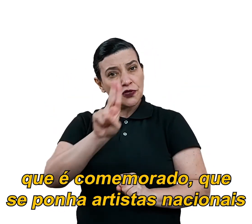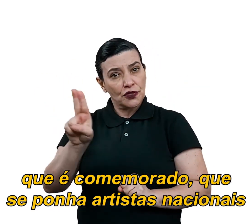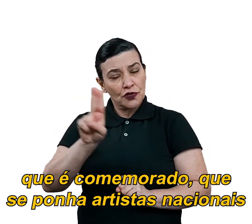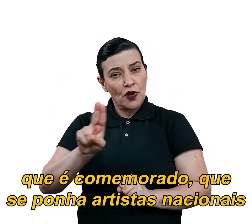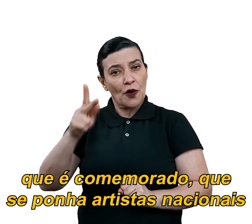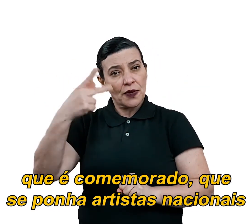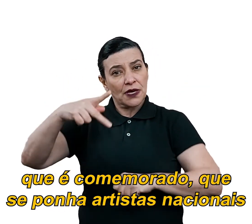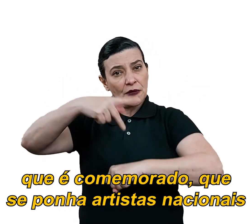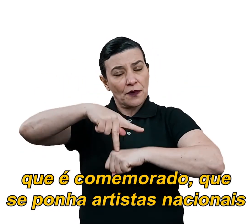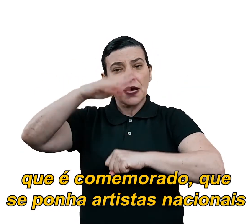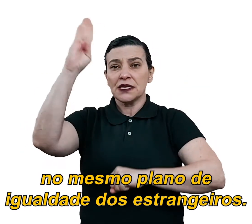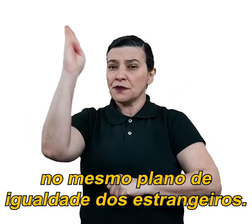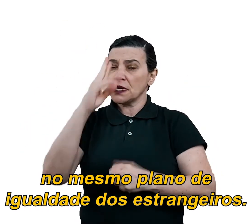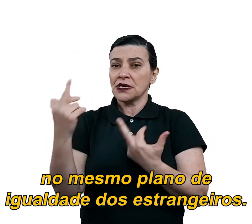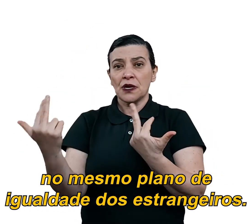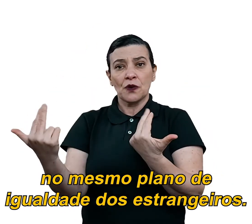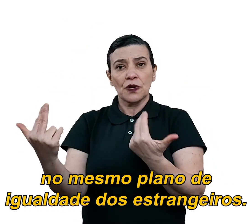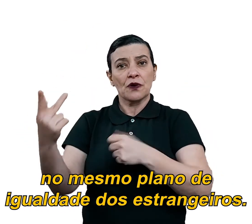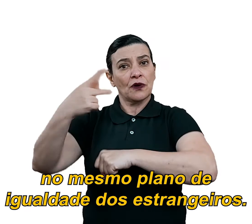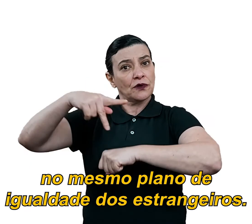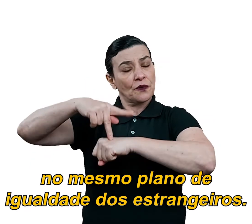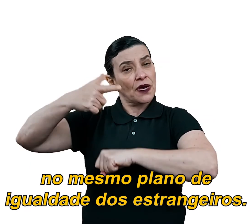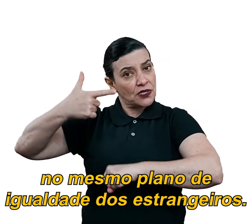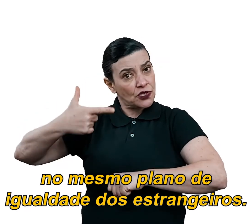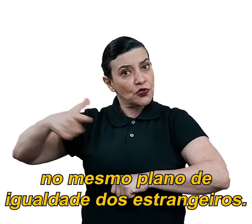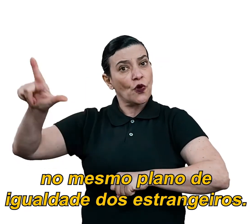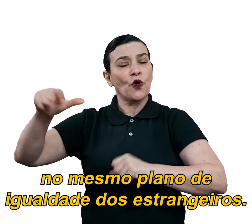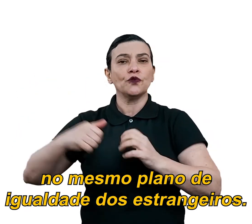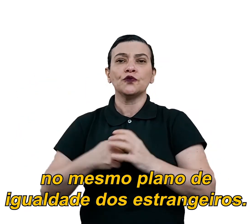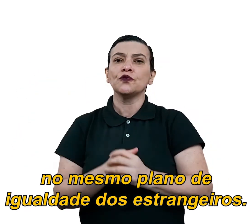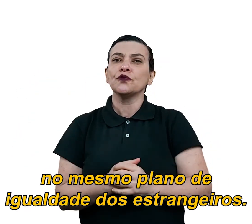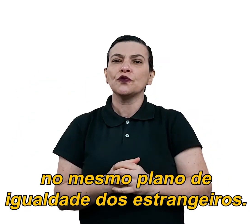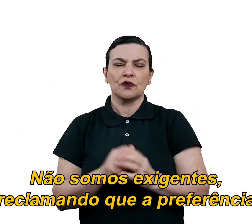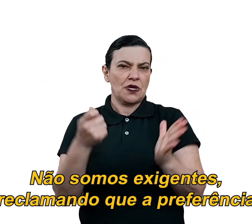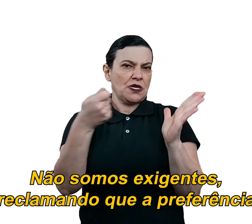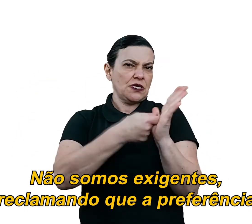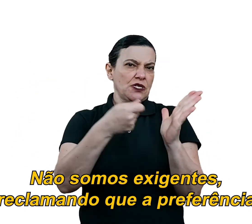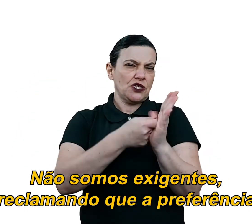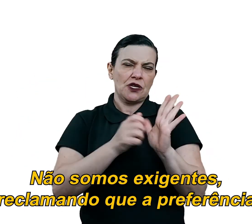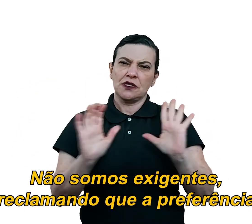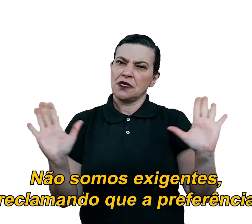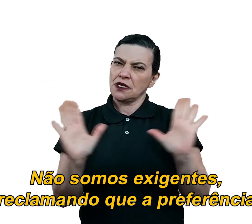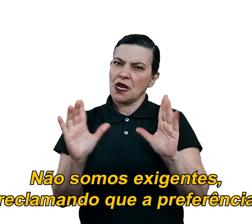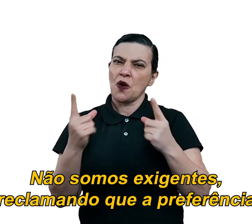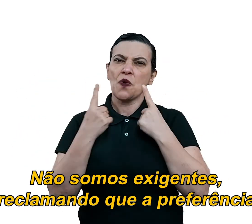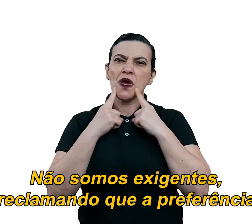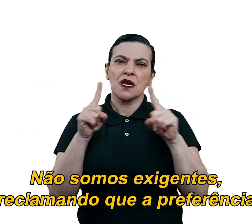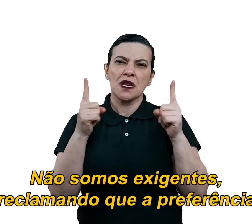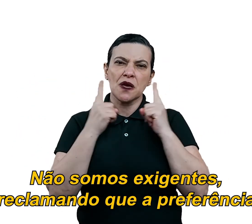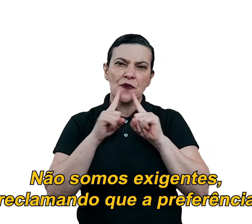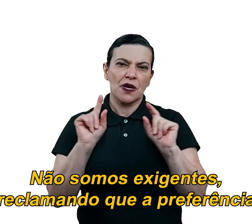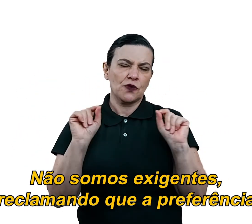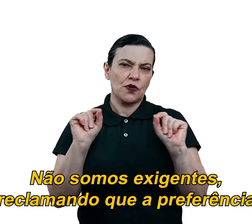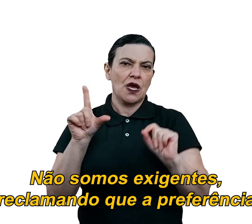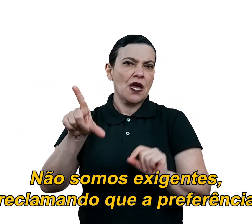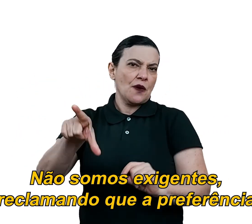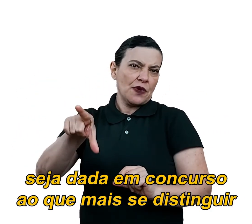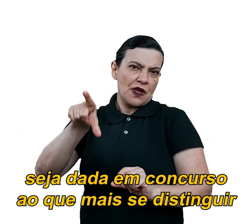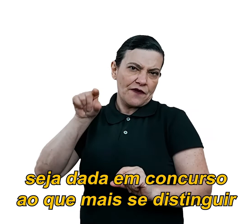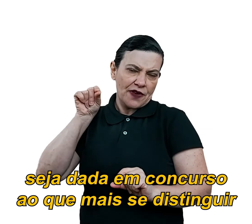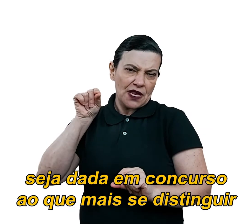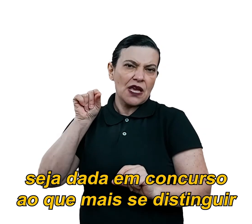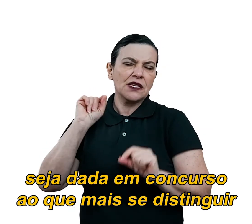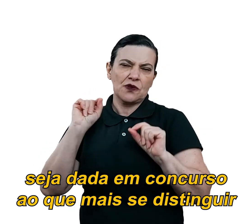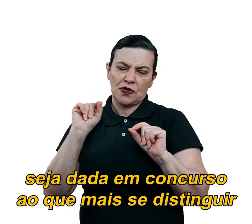os artistas nacionais no mesmo plano de igualdade dos estrangeiros. Não somos exigentes, reclamando que a